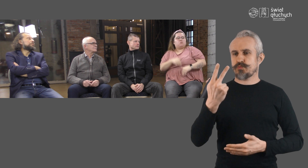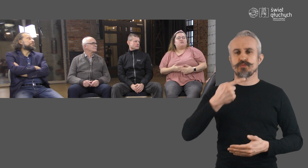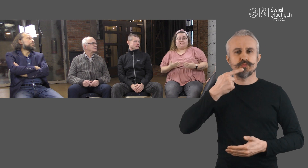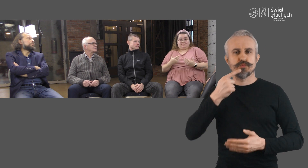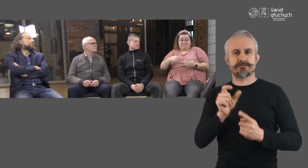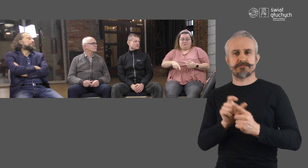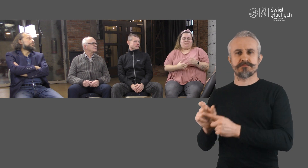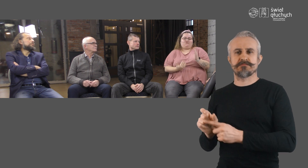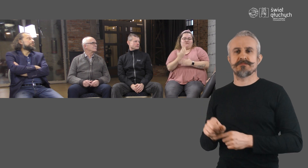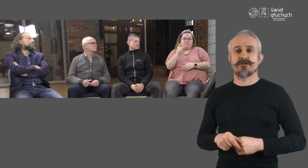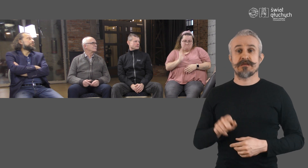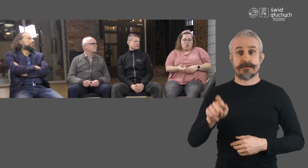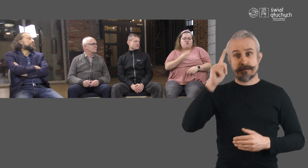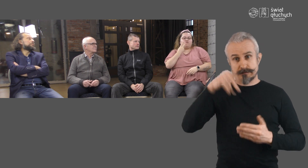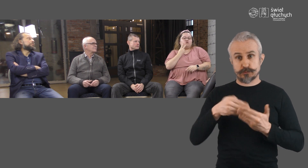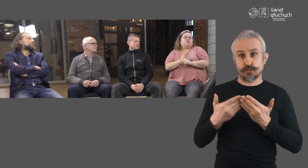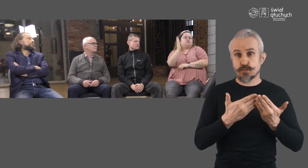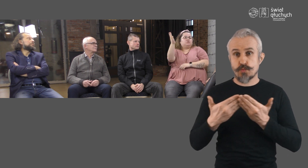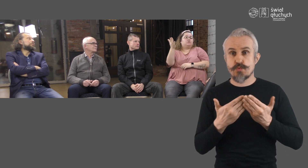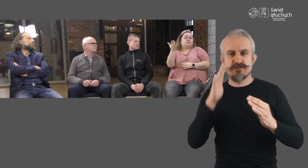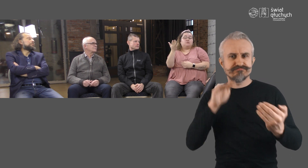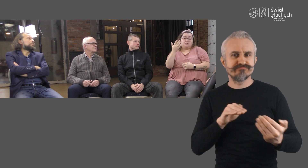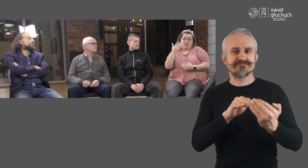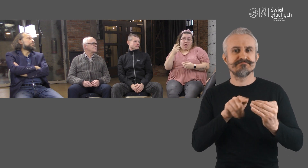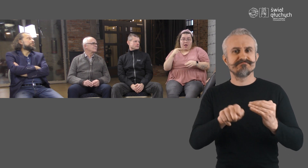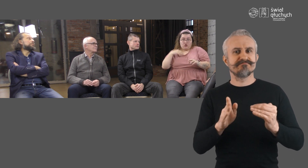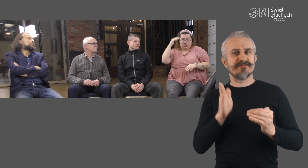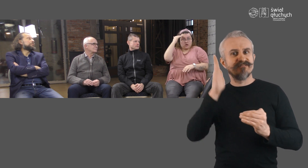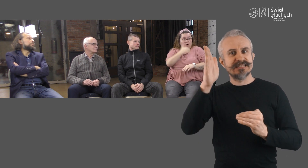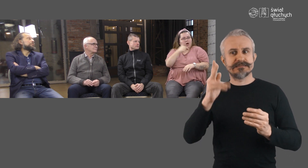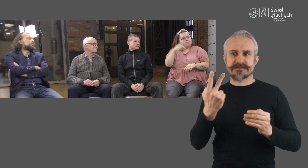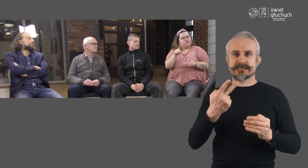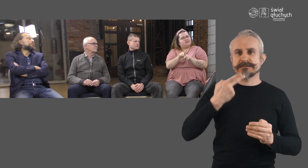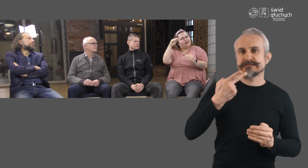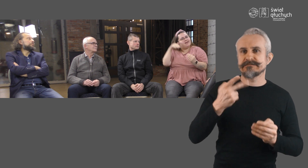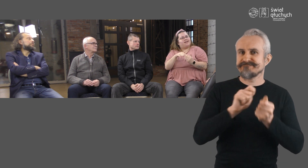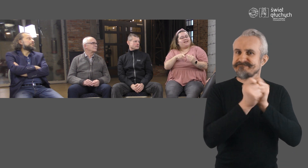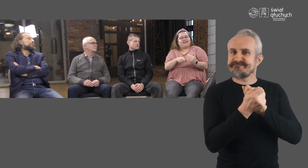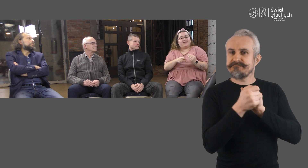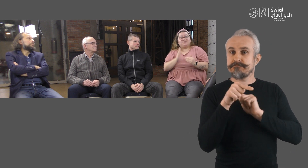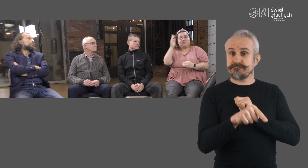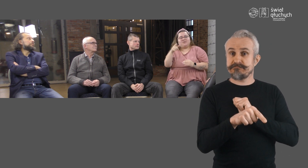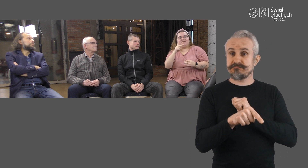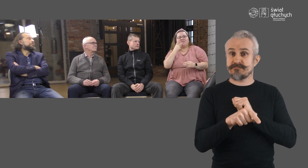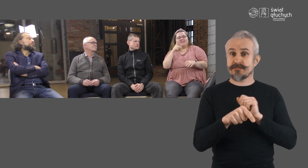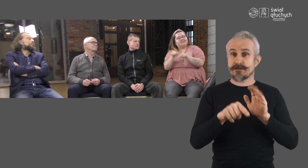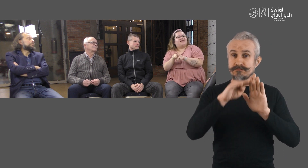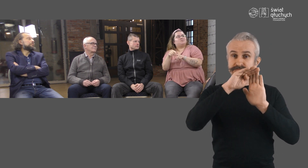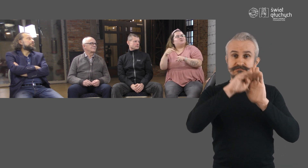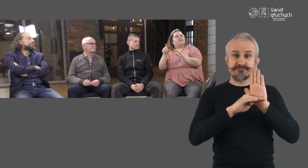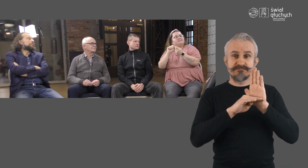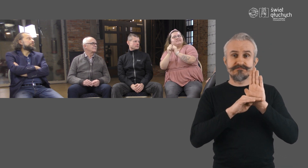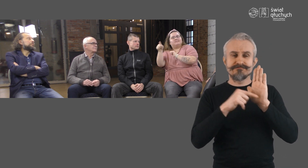głusi mogą pogadać w języku migowym, ta dwujęzyczność daje im ten rozwój, ale szkoła też się powinna do